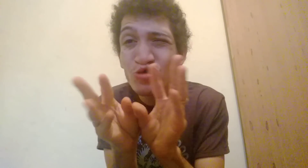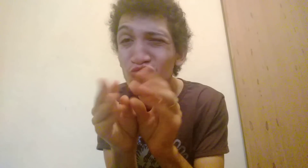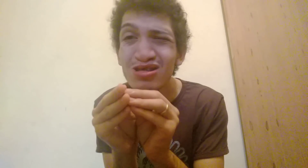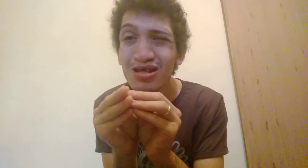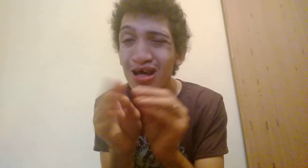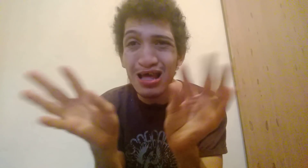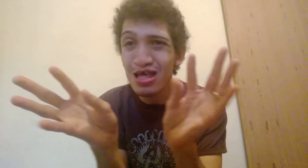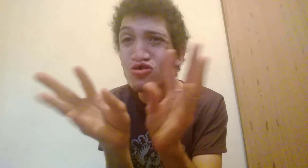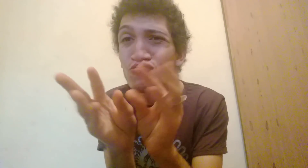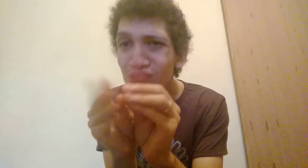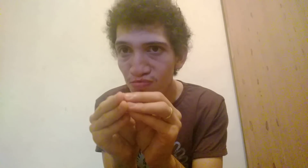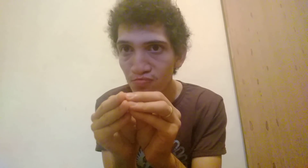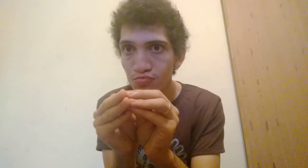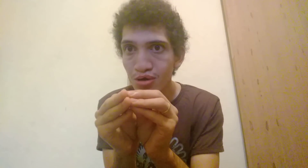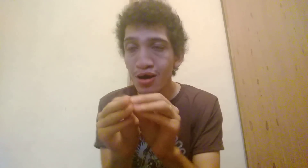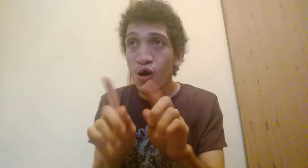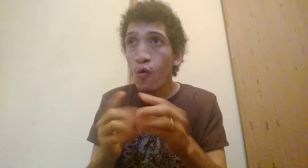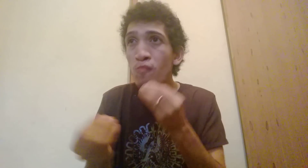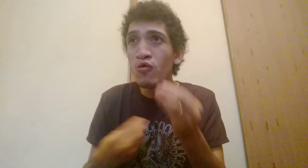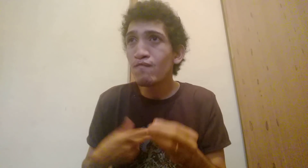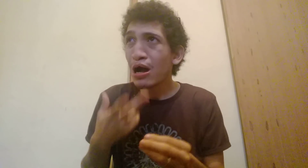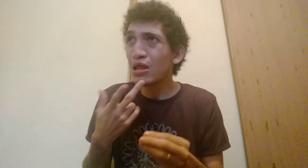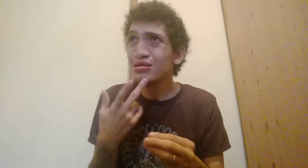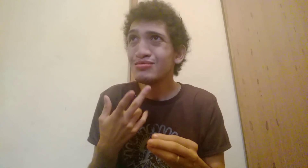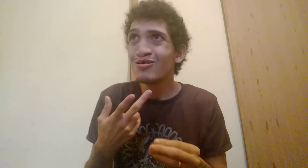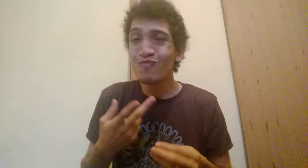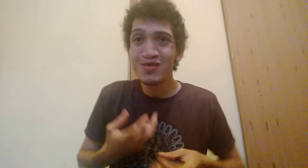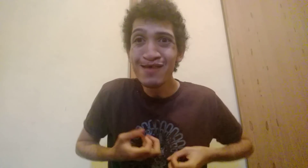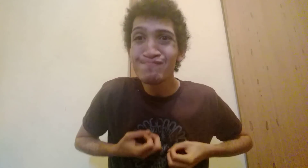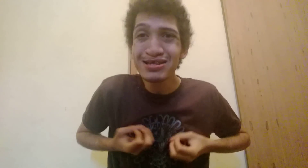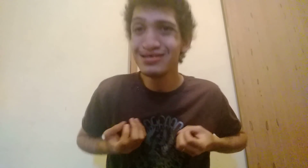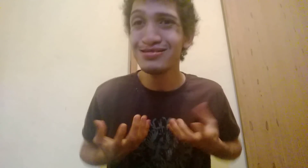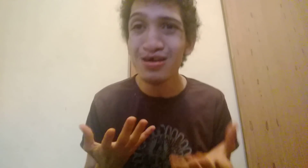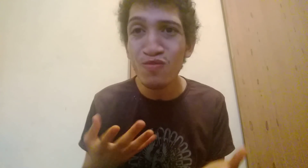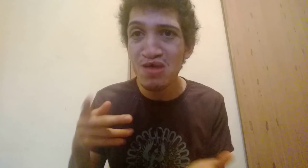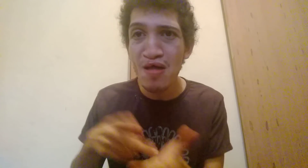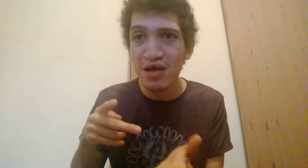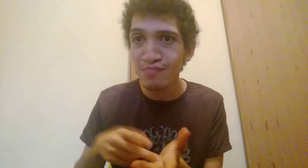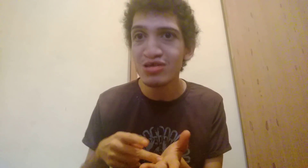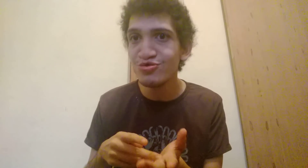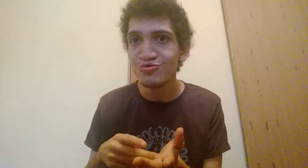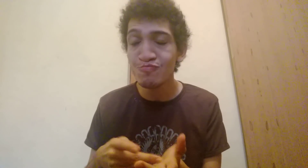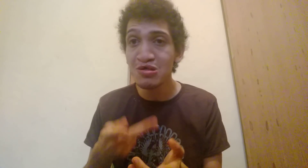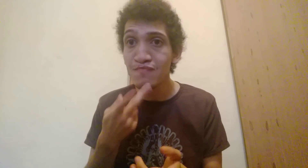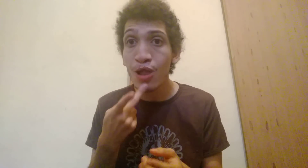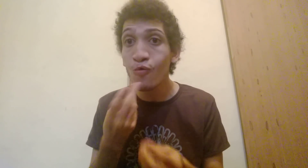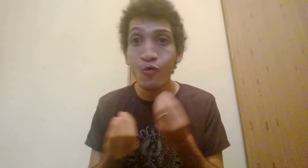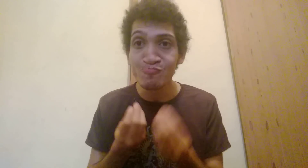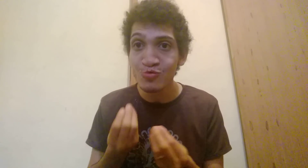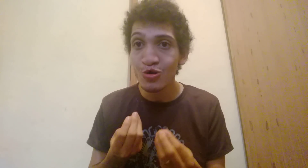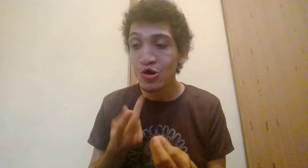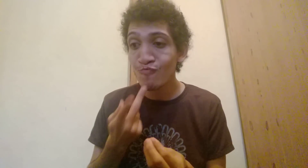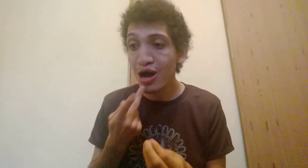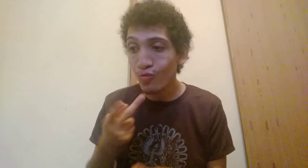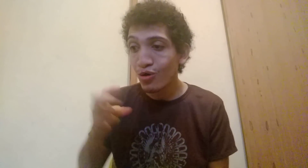resumindo. Como eu falo assim, expressando verdadeiramente isso? Eu falo como? Eu falo,